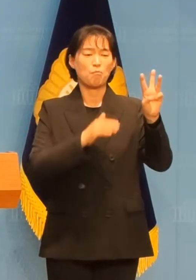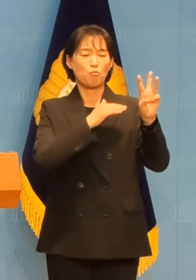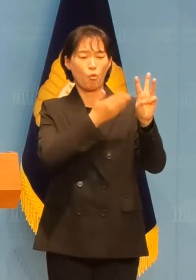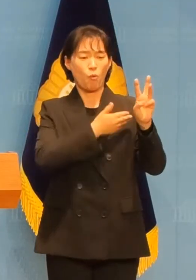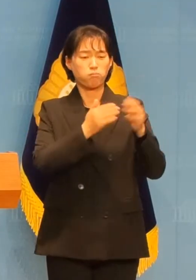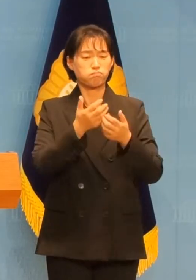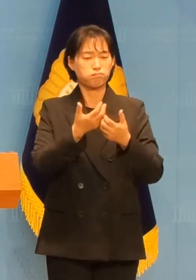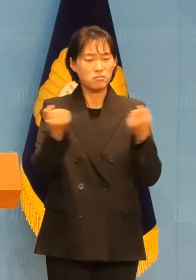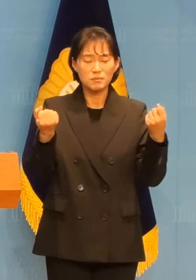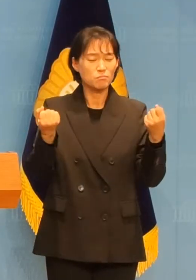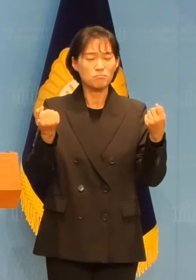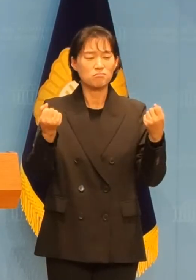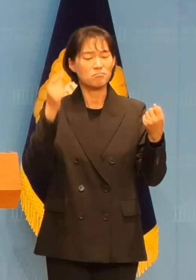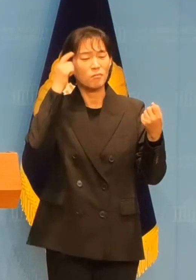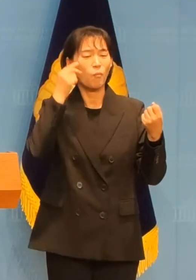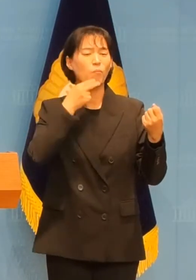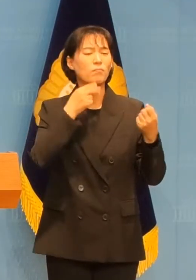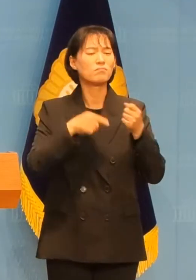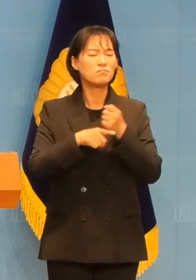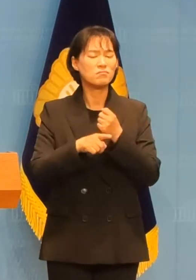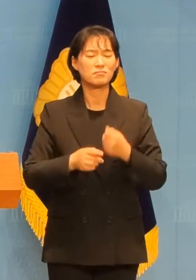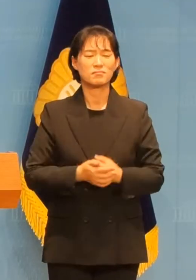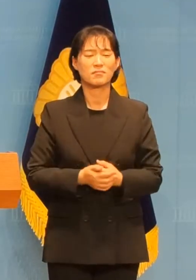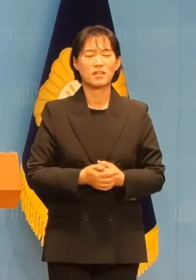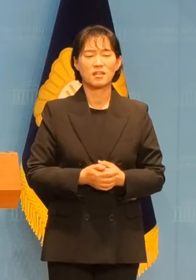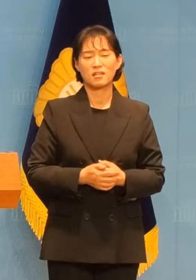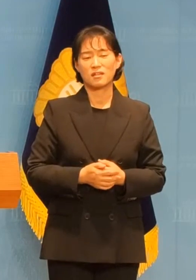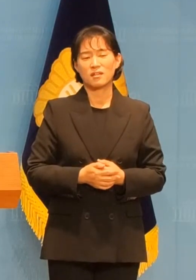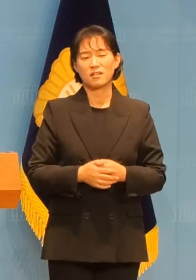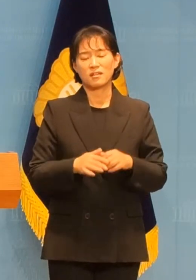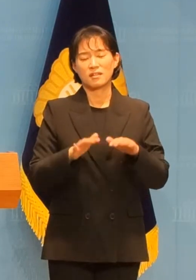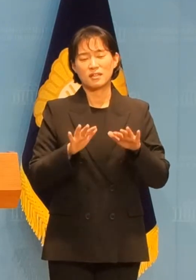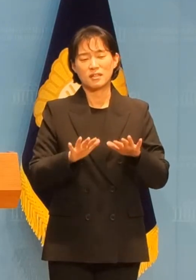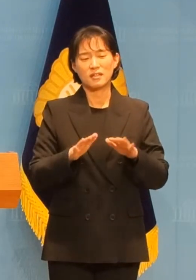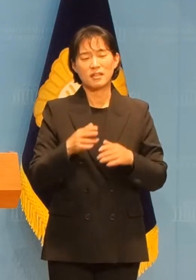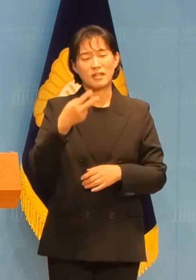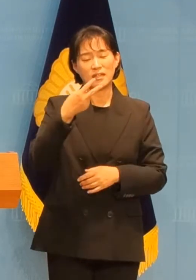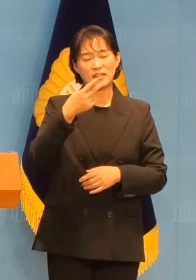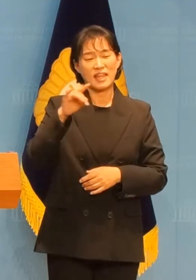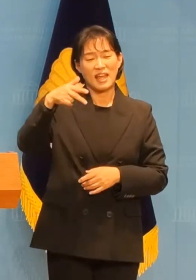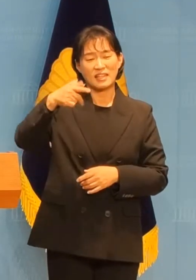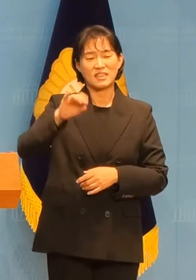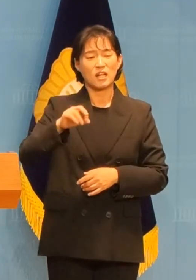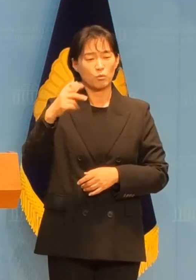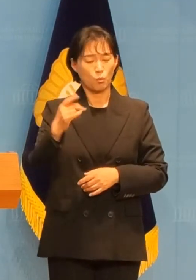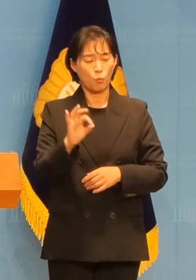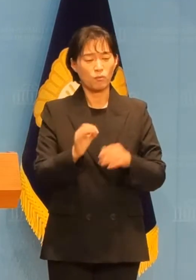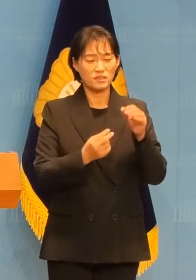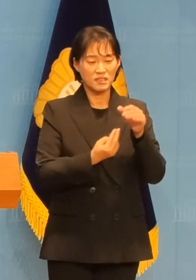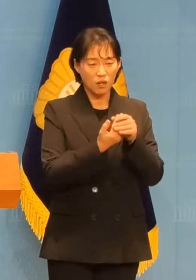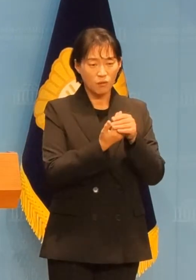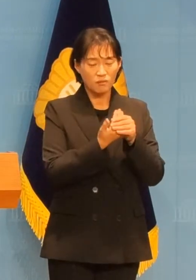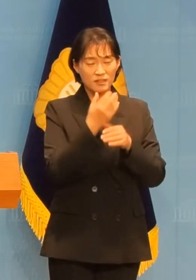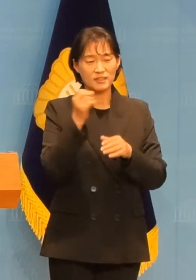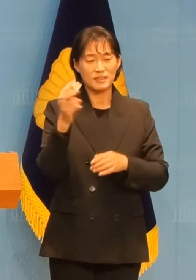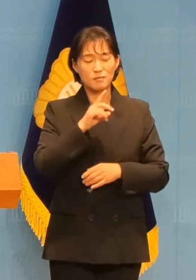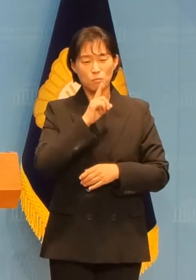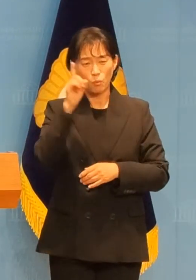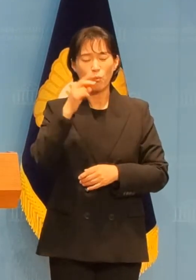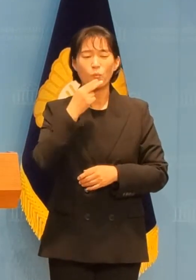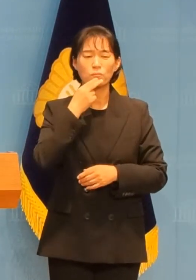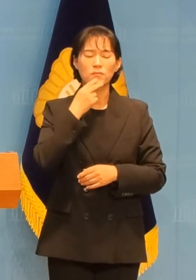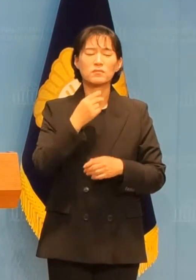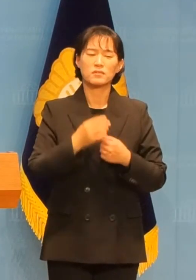안중에도 없다는 뜻입니다. 검찰의 대장동 사건 항소 포기 사례에서 보듯 신중히 검토하라는 법무부의